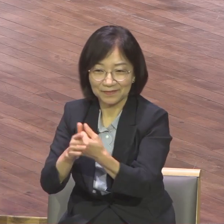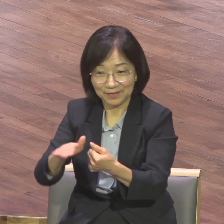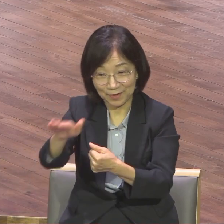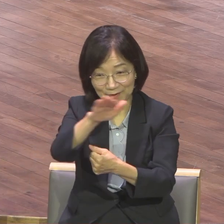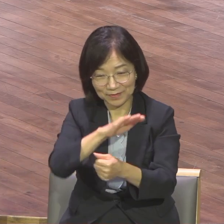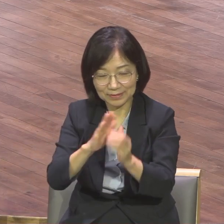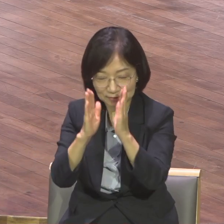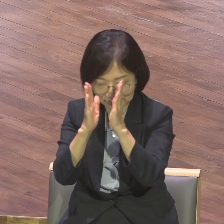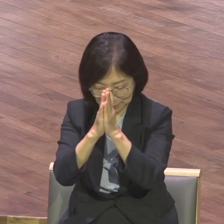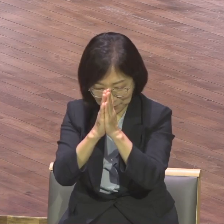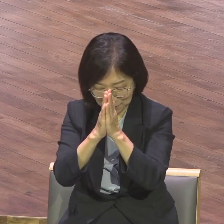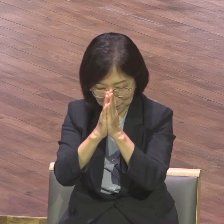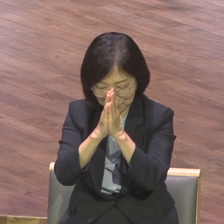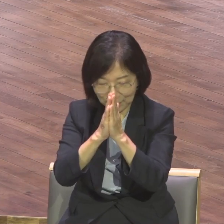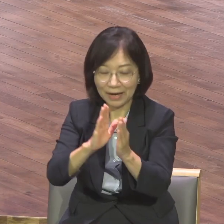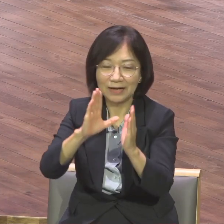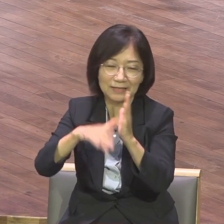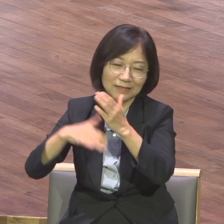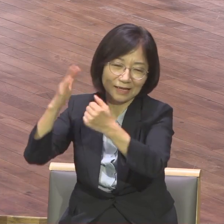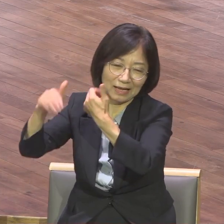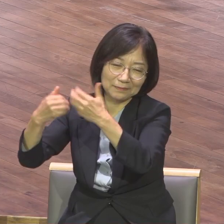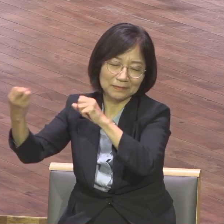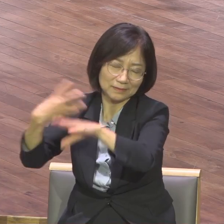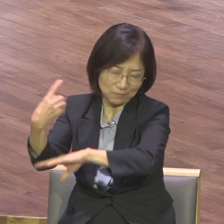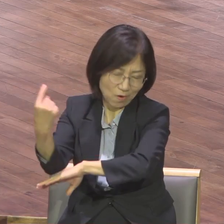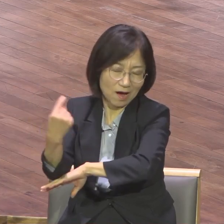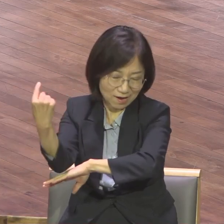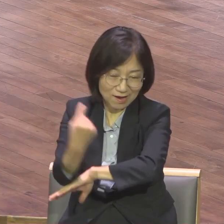하나님께서 응답 안 해주실 이유가 없는 겁니다.